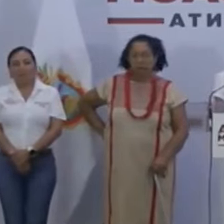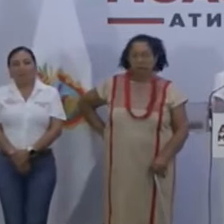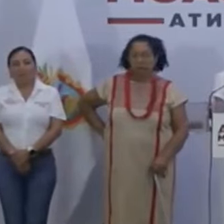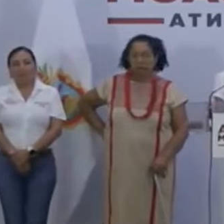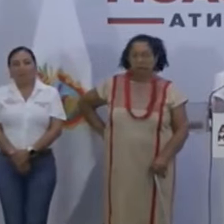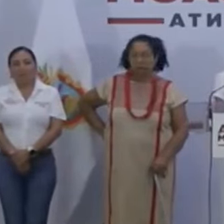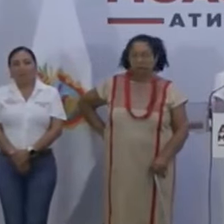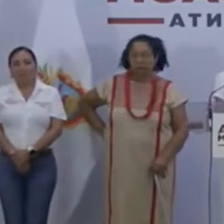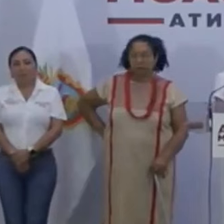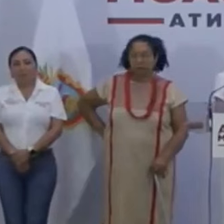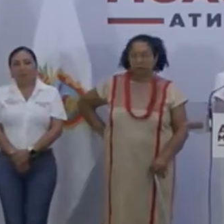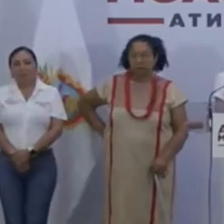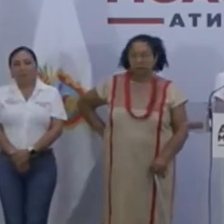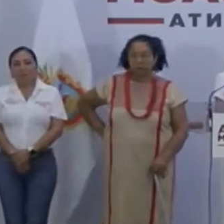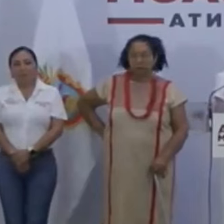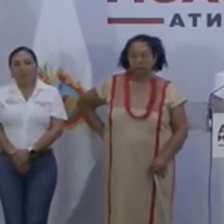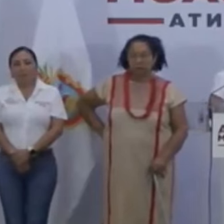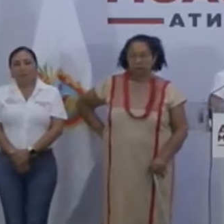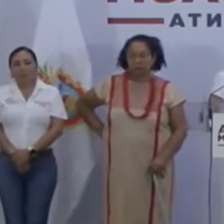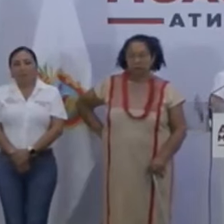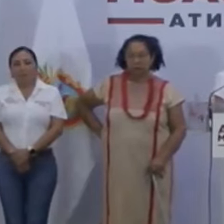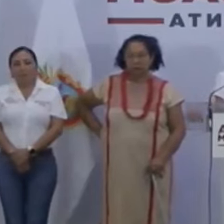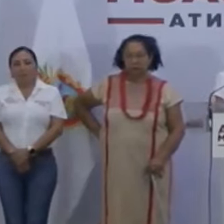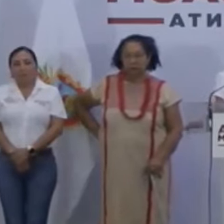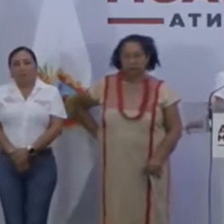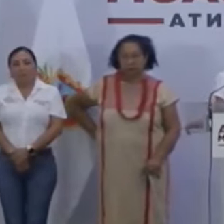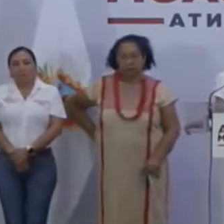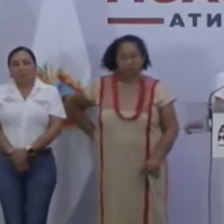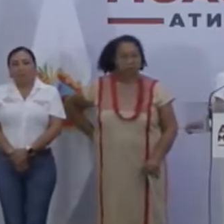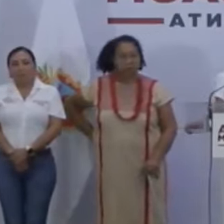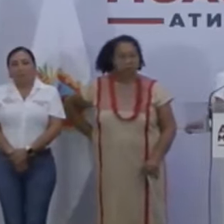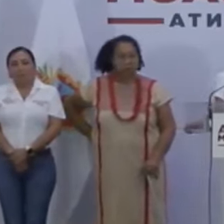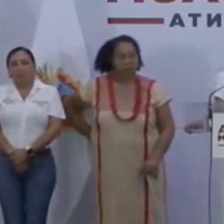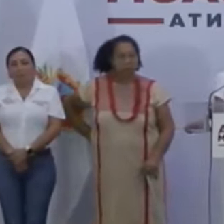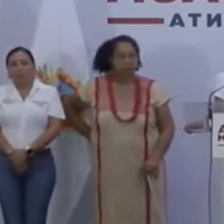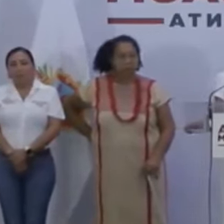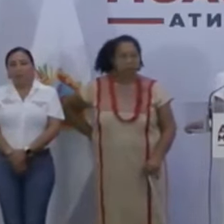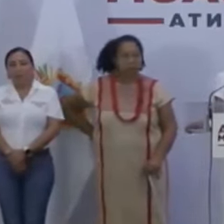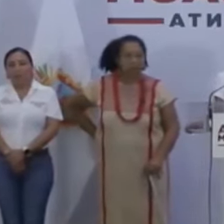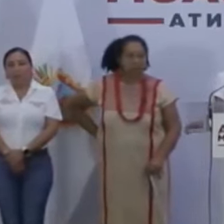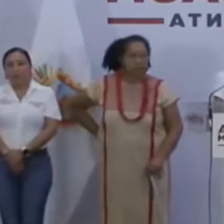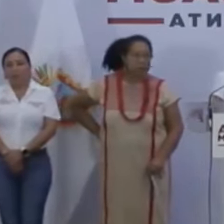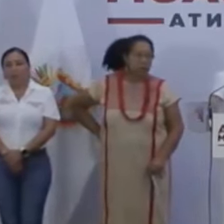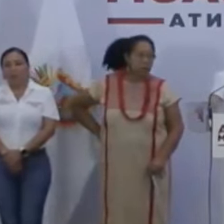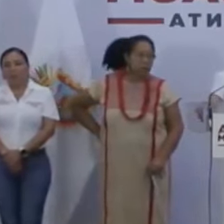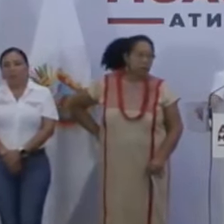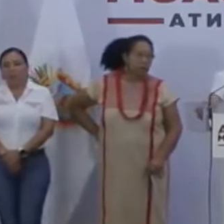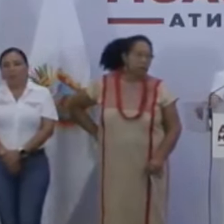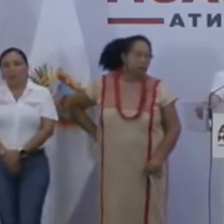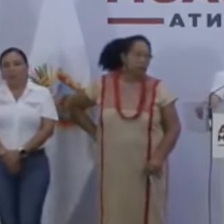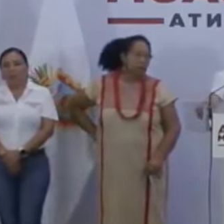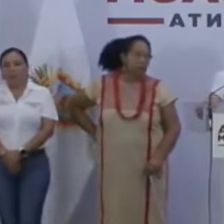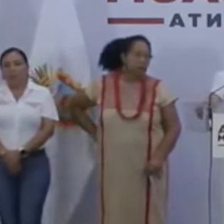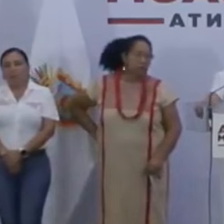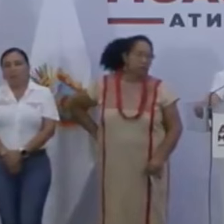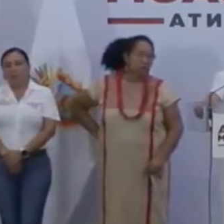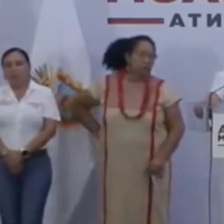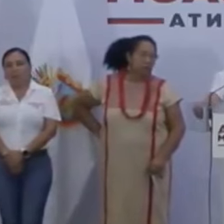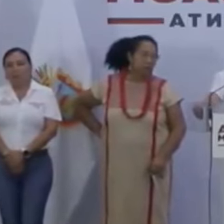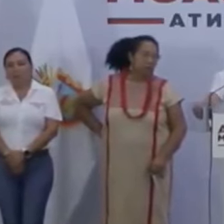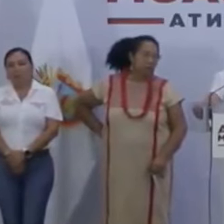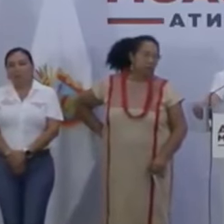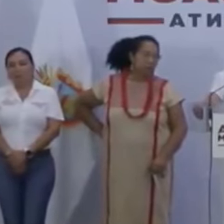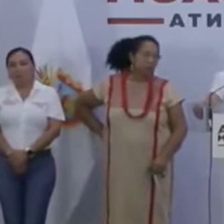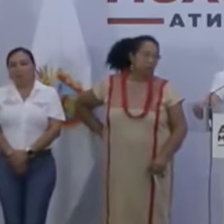están dando resultados eh desde hace ya muchos meses eh esta empresa se